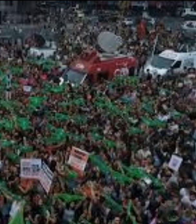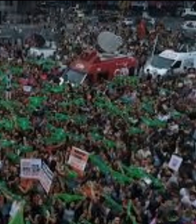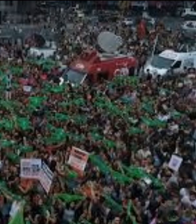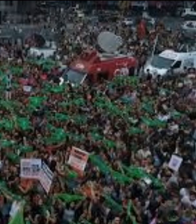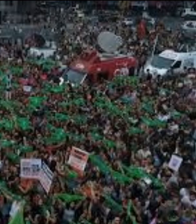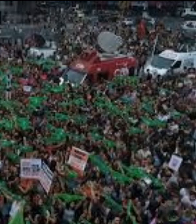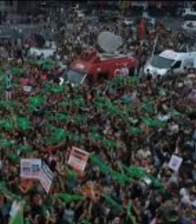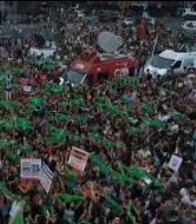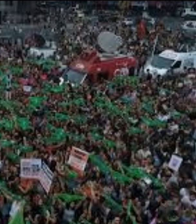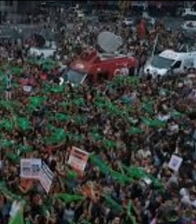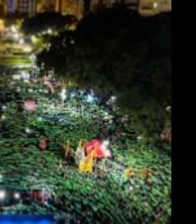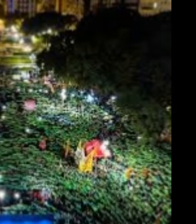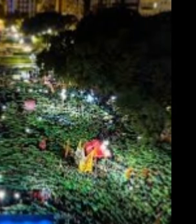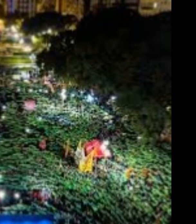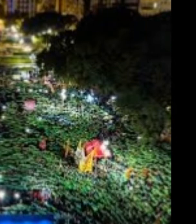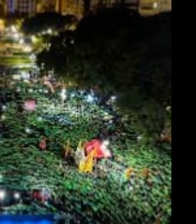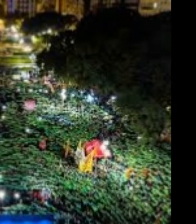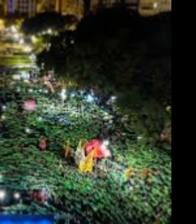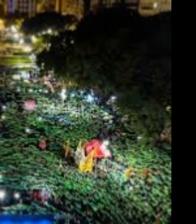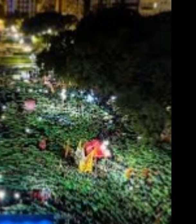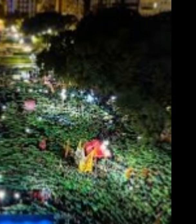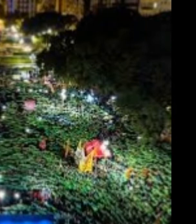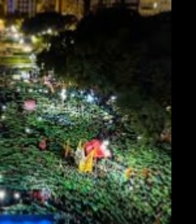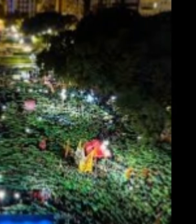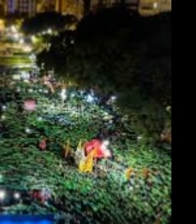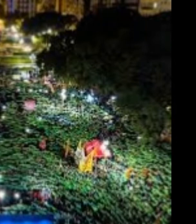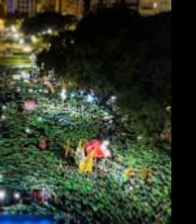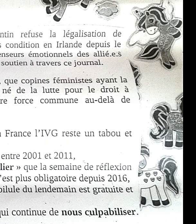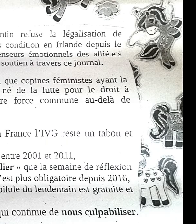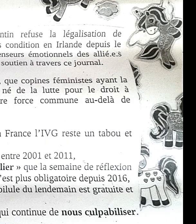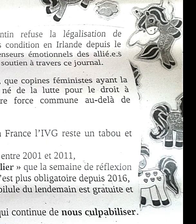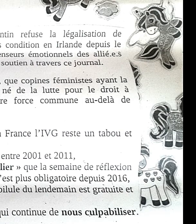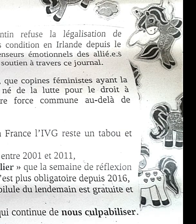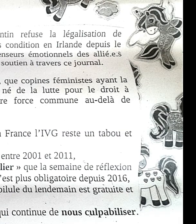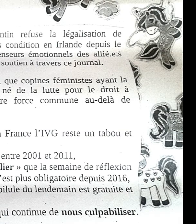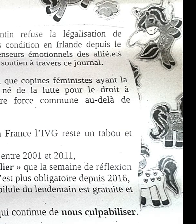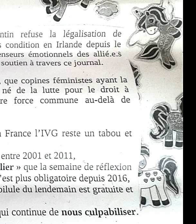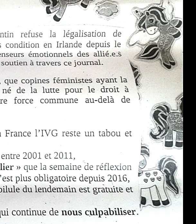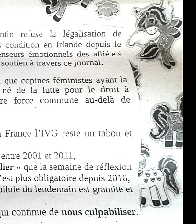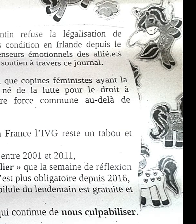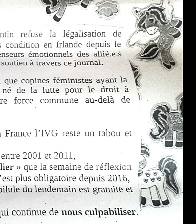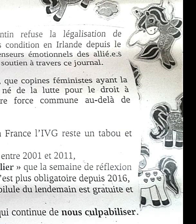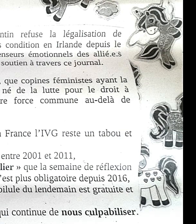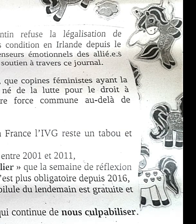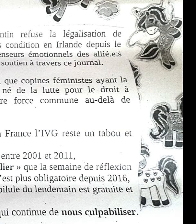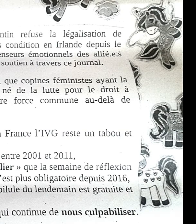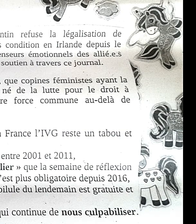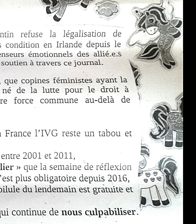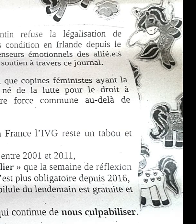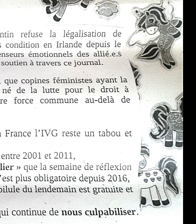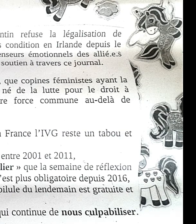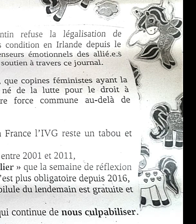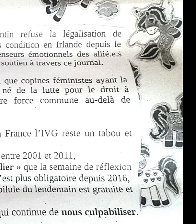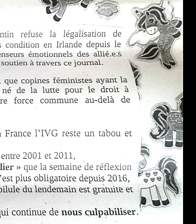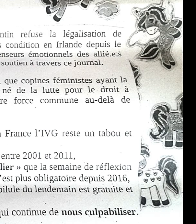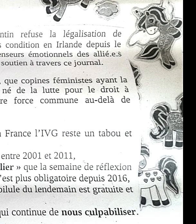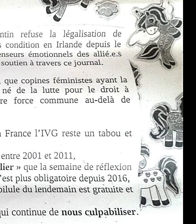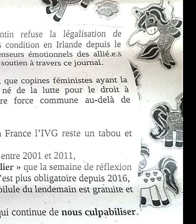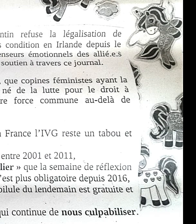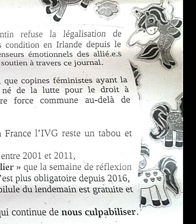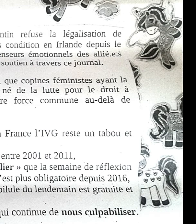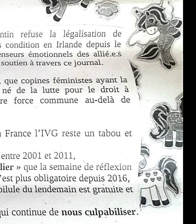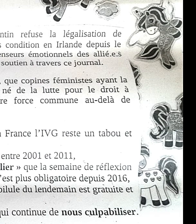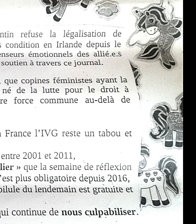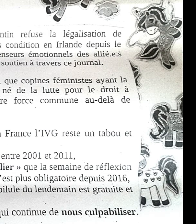Rebecca Lane, Miss Bolivia, con Ali Guagua, con el chess,